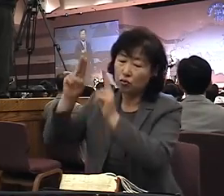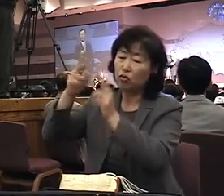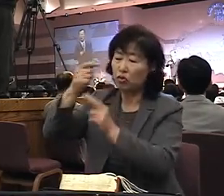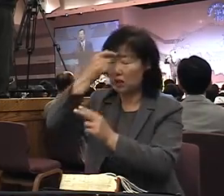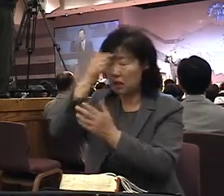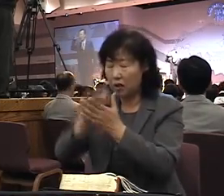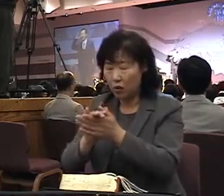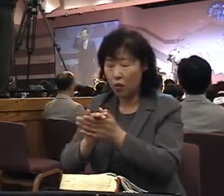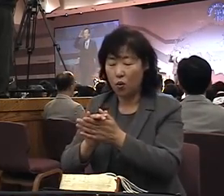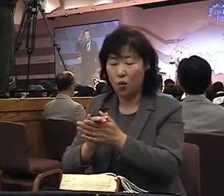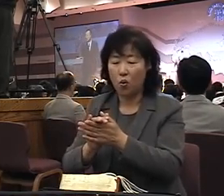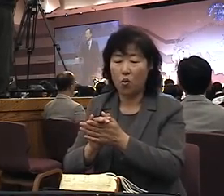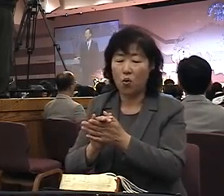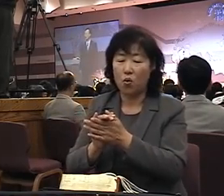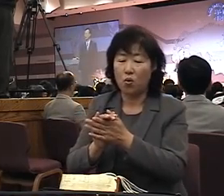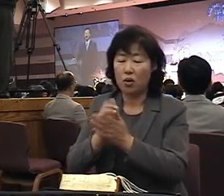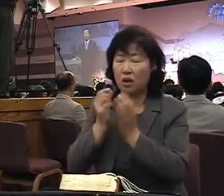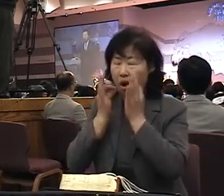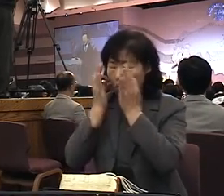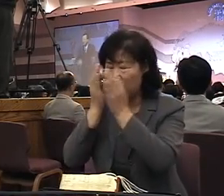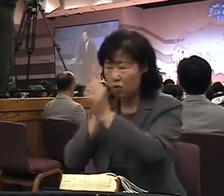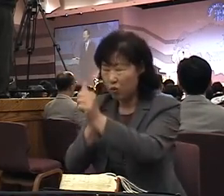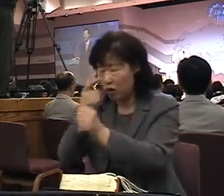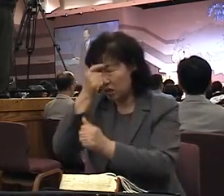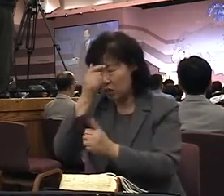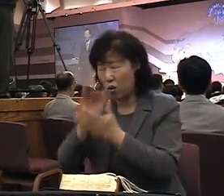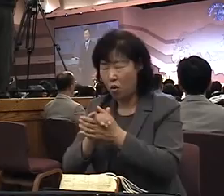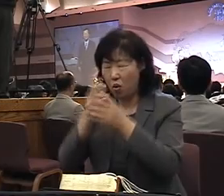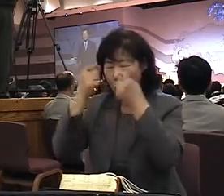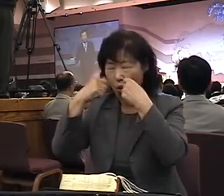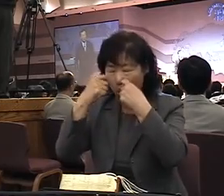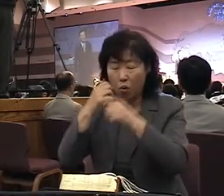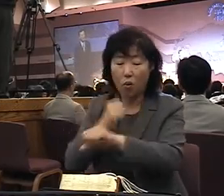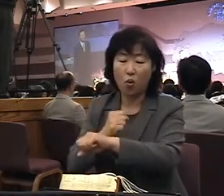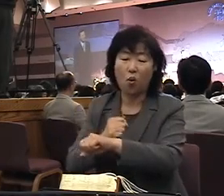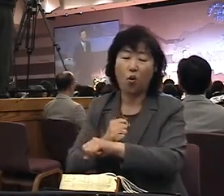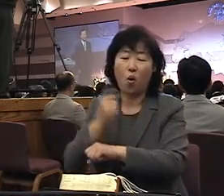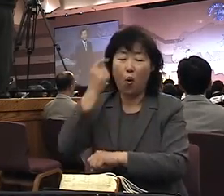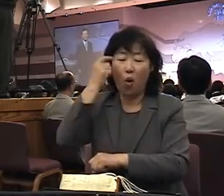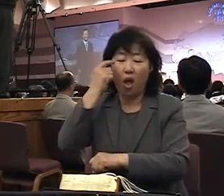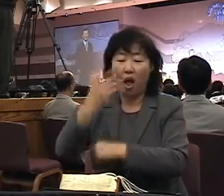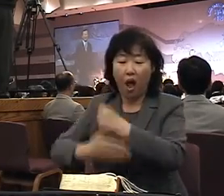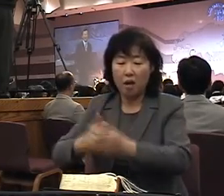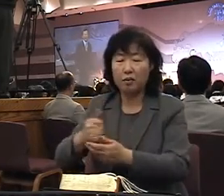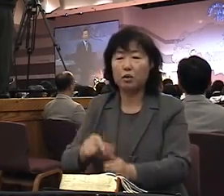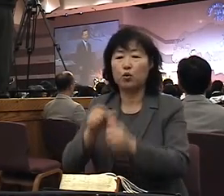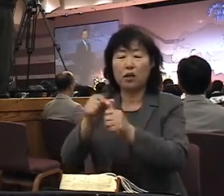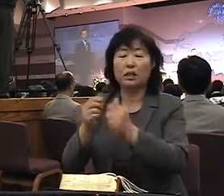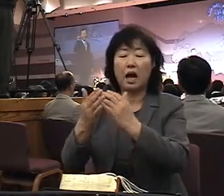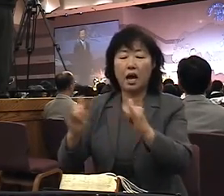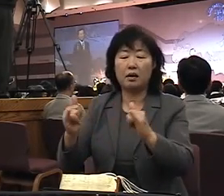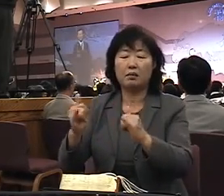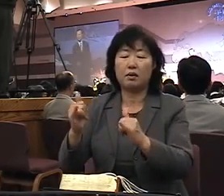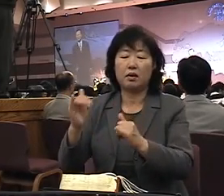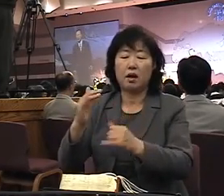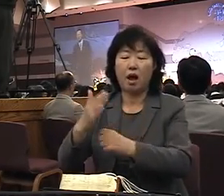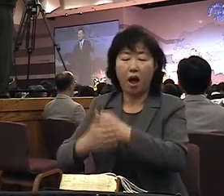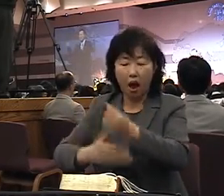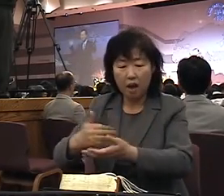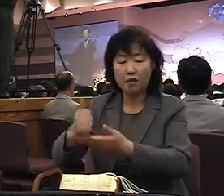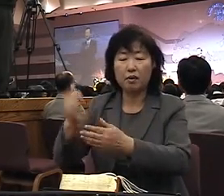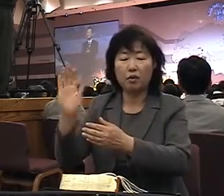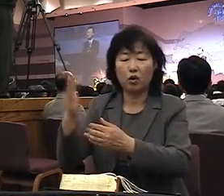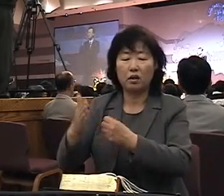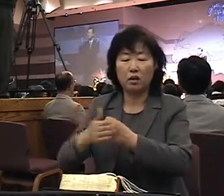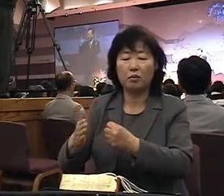간구하고 중보기도하고 우리가 울부짖습니다. 왜입니까? 하나님은 구속하시는 하나님이 되시기 때문에 오늘도 그 기도를